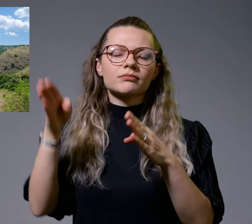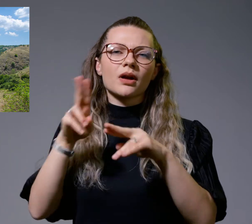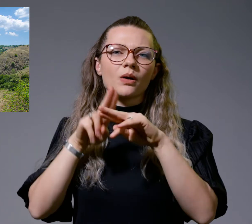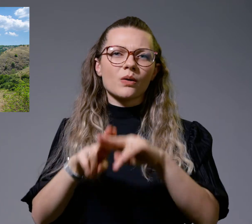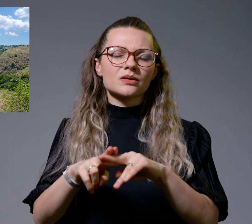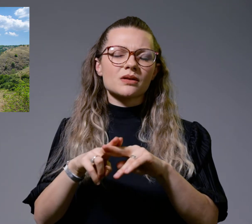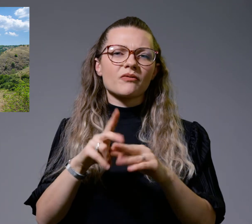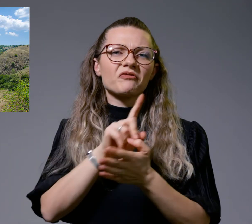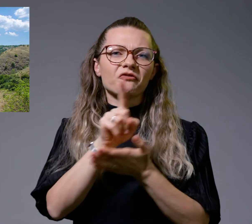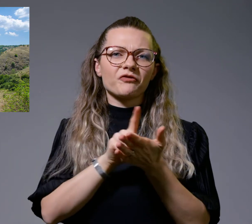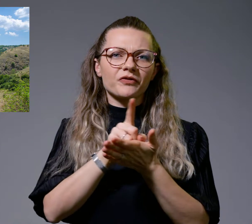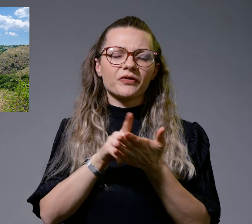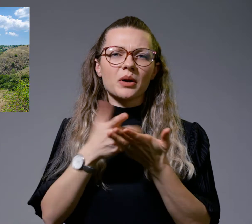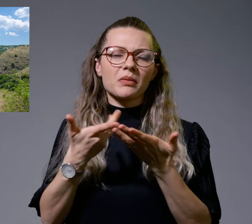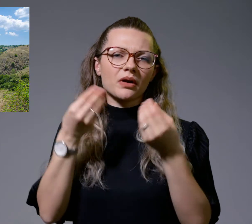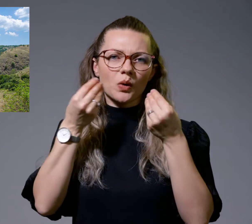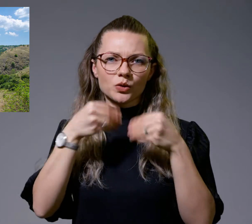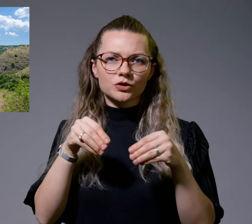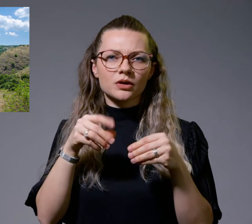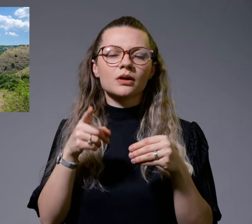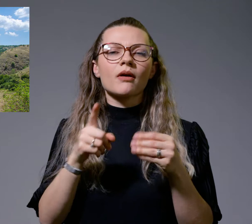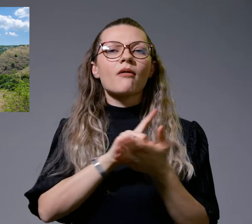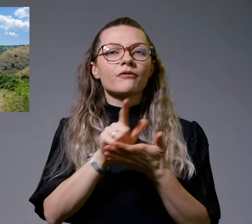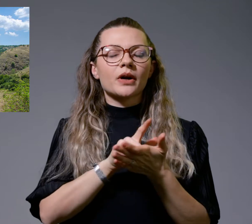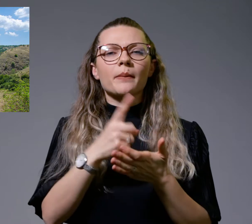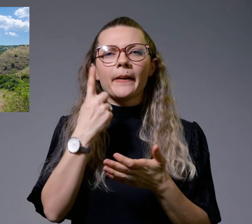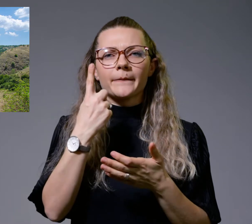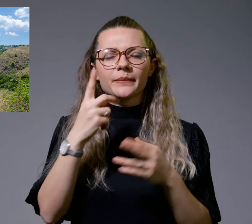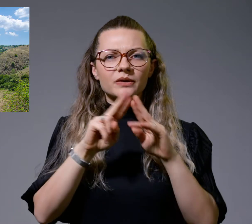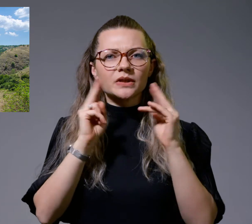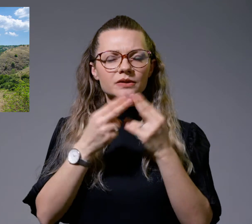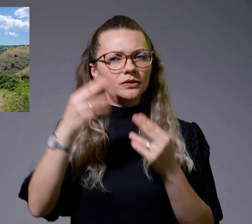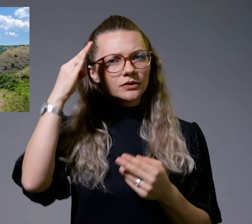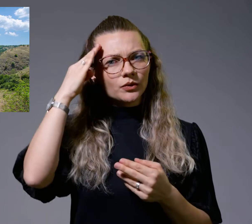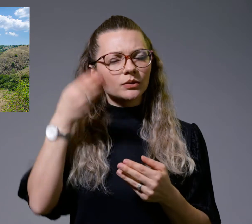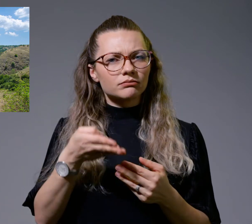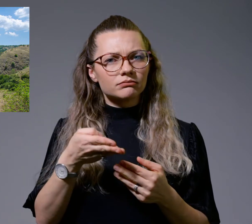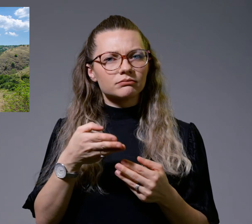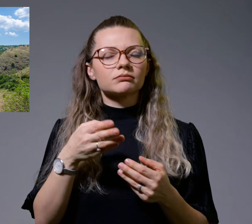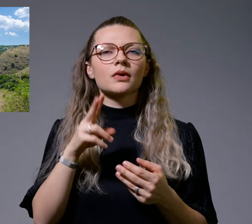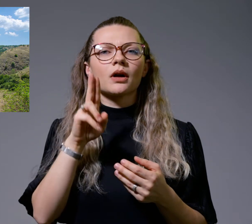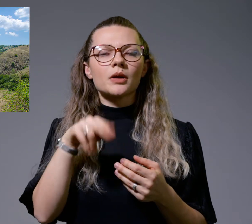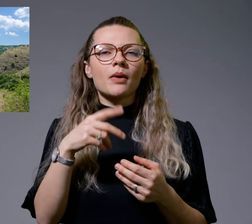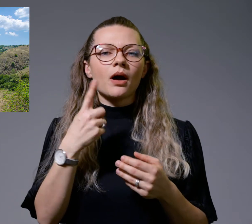на времето, а за време на Првата светска војна се наоѓала на самата фронтова